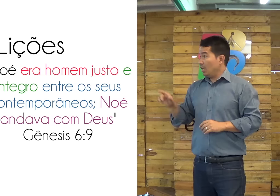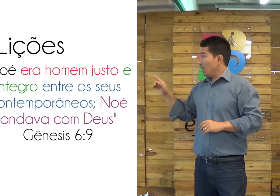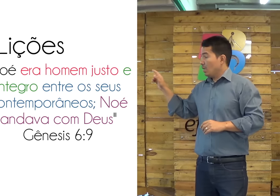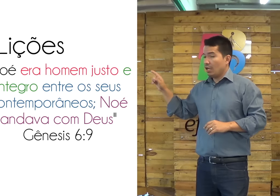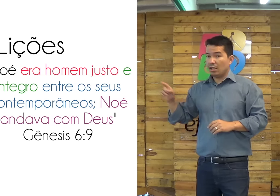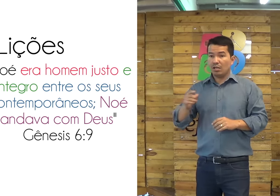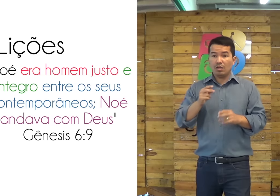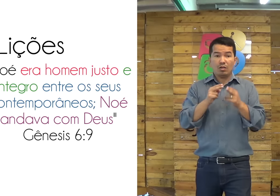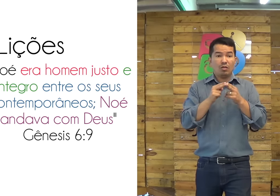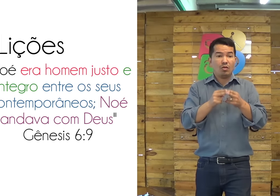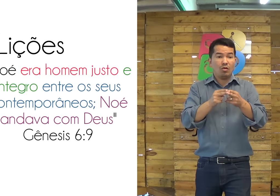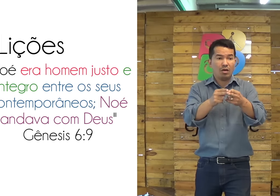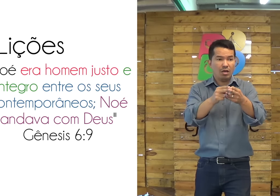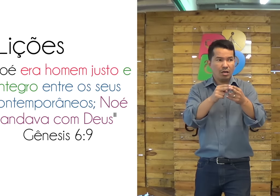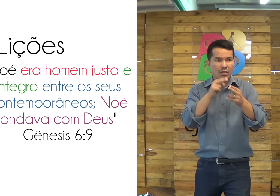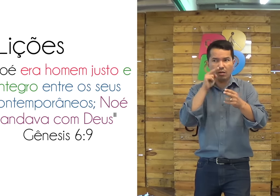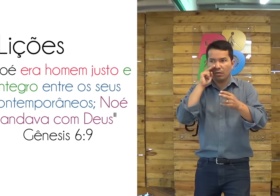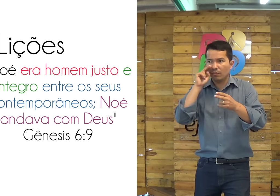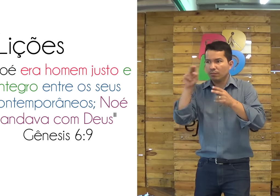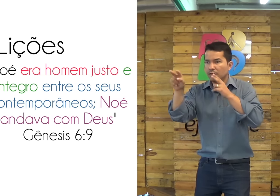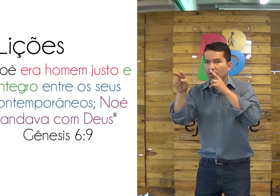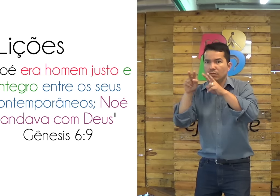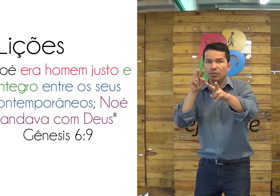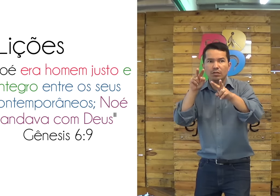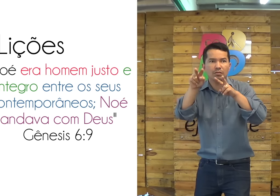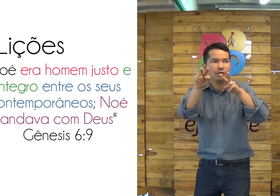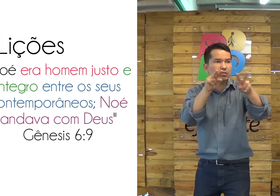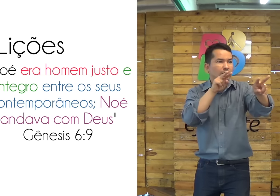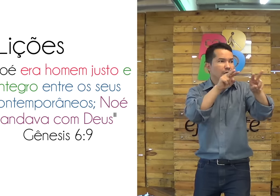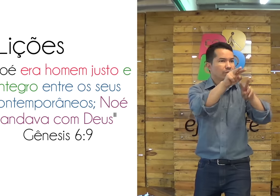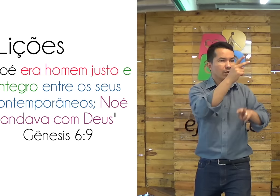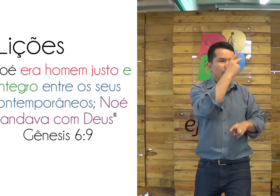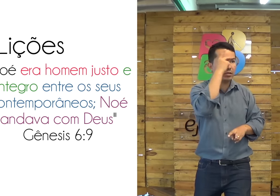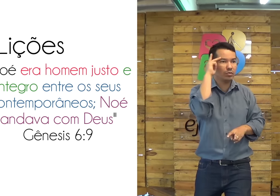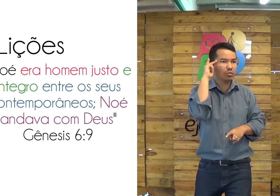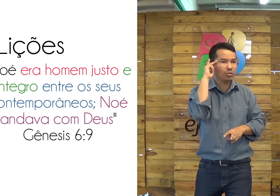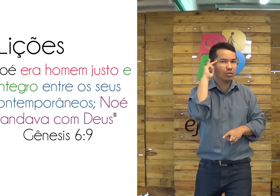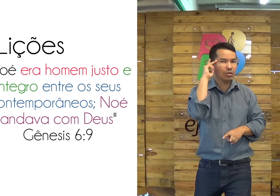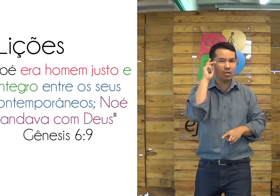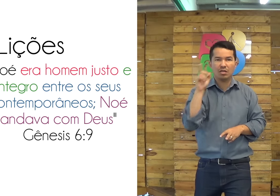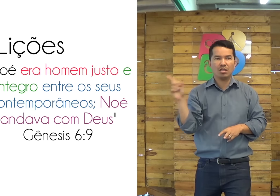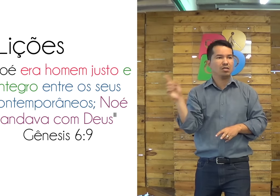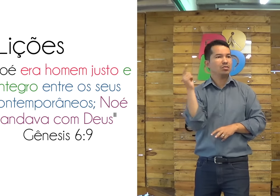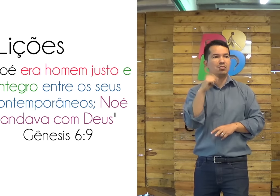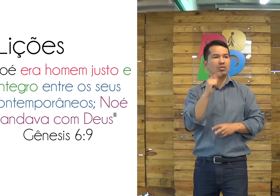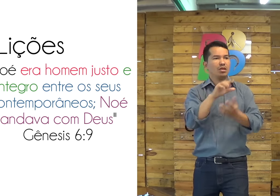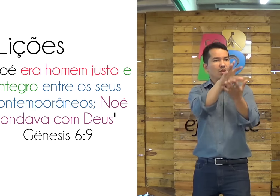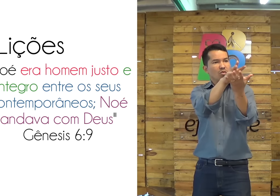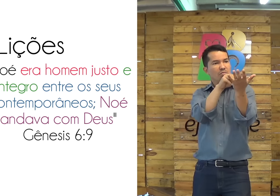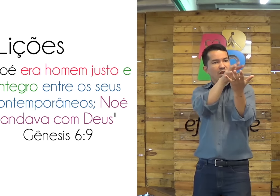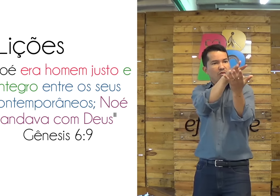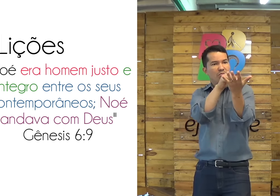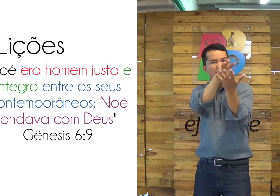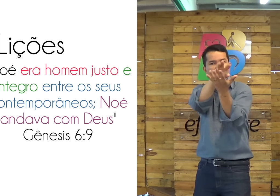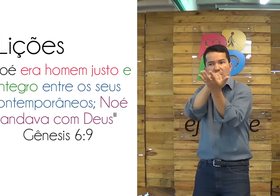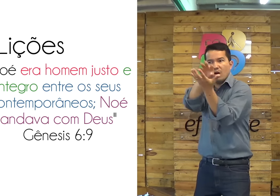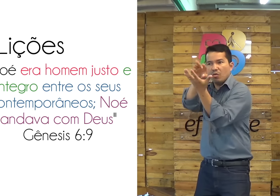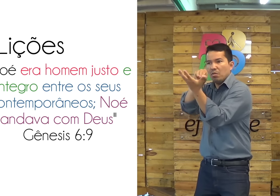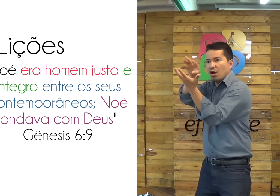ó então Noé ele via pessoas né que não